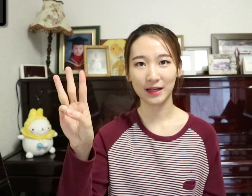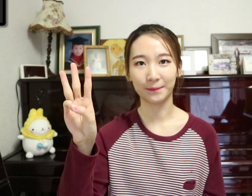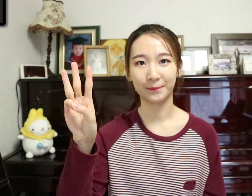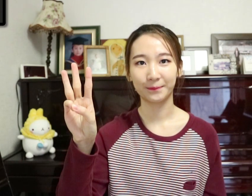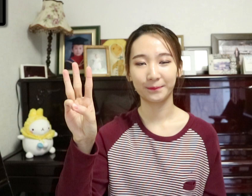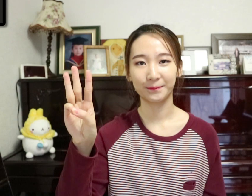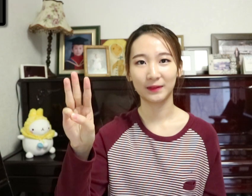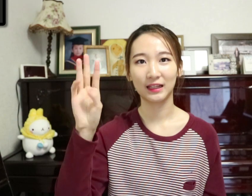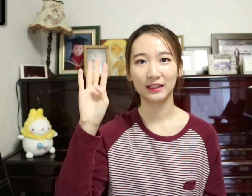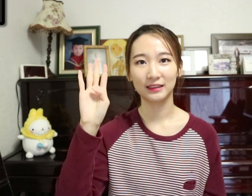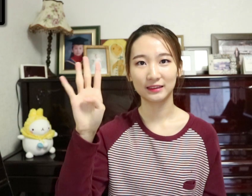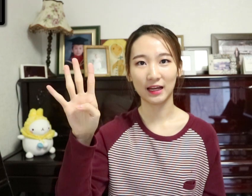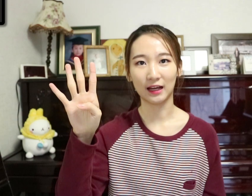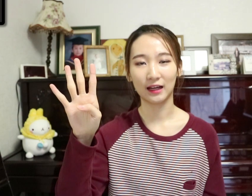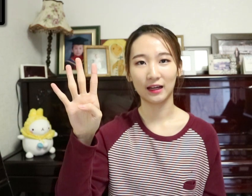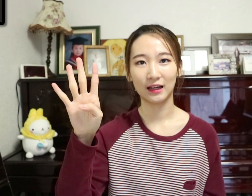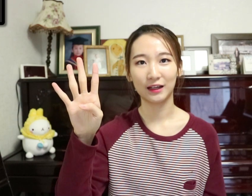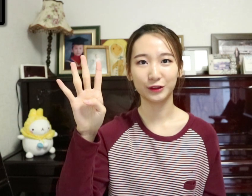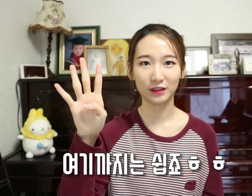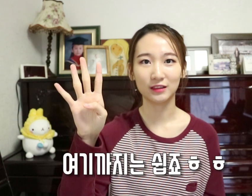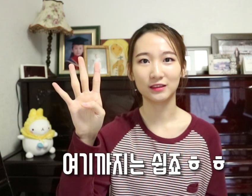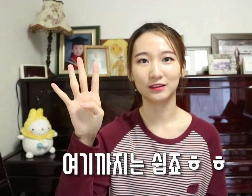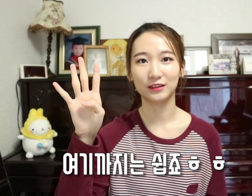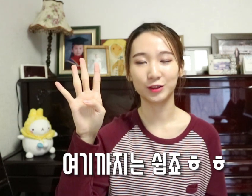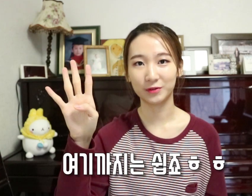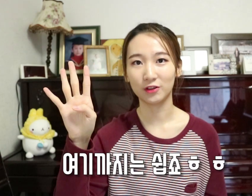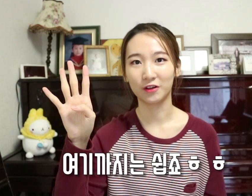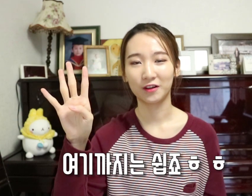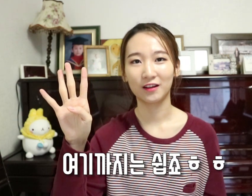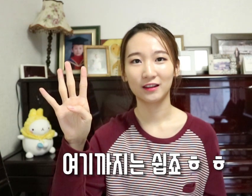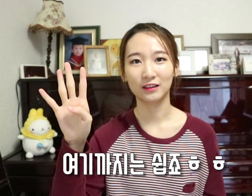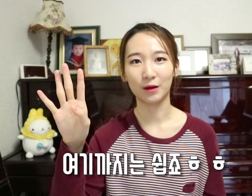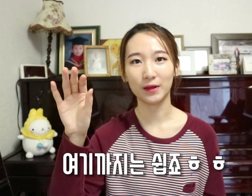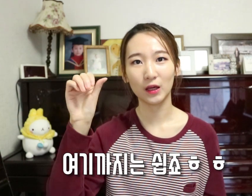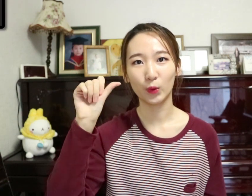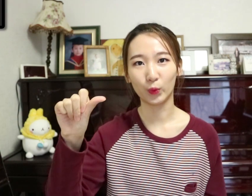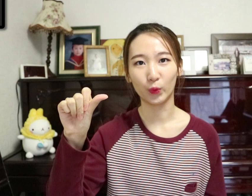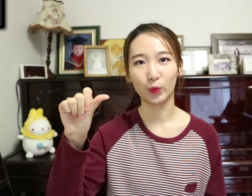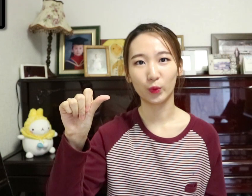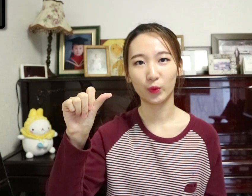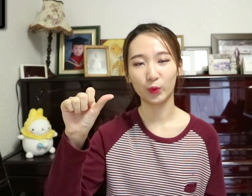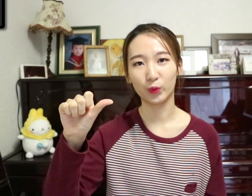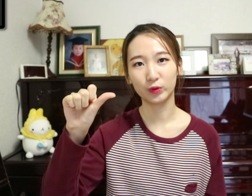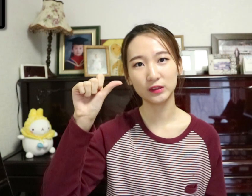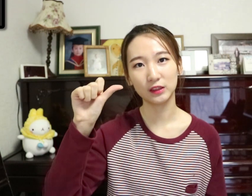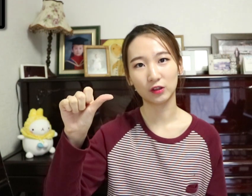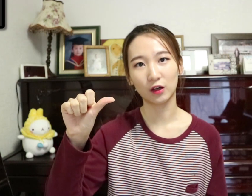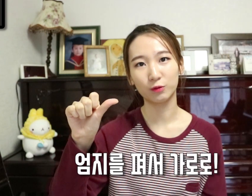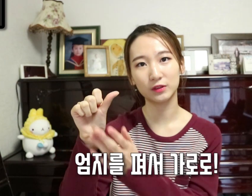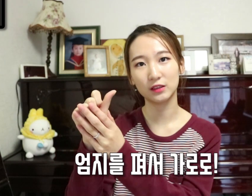3, 4. 여기까지는 쉽죠? 그 다음에 5. 5는 이렇게